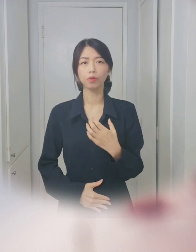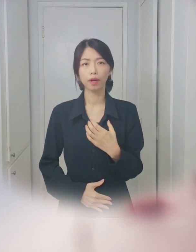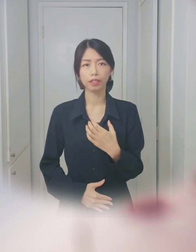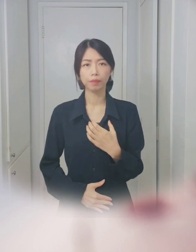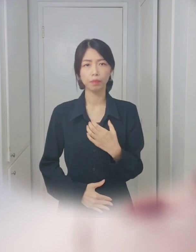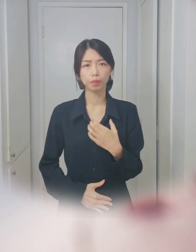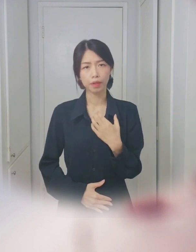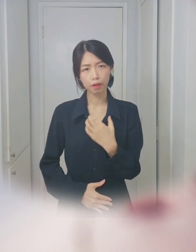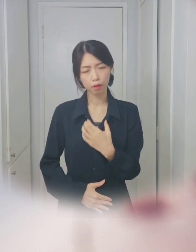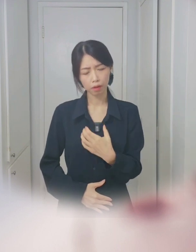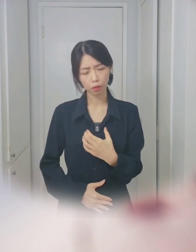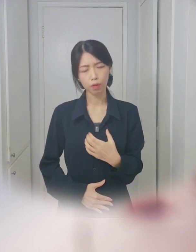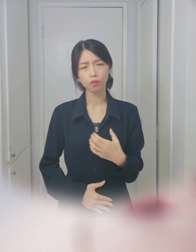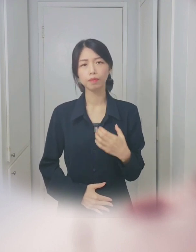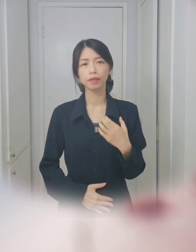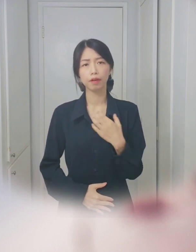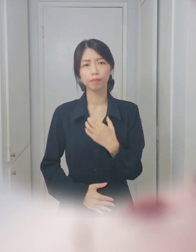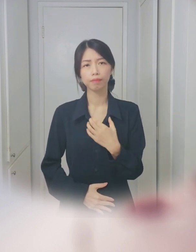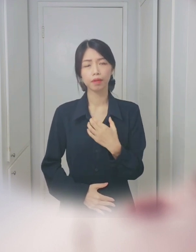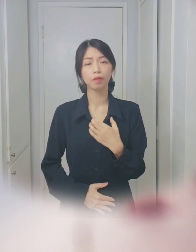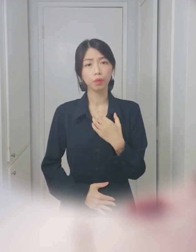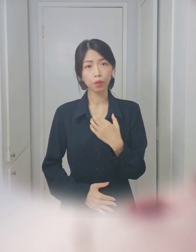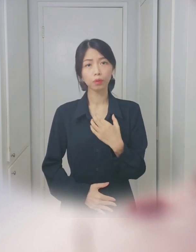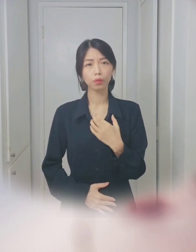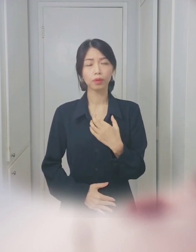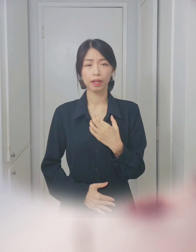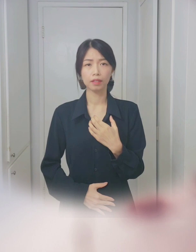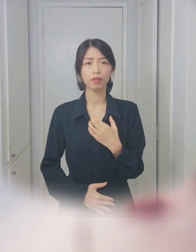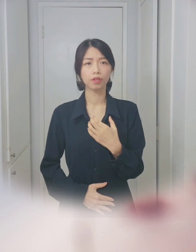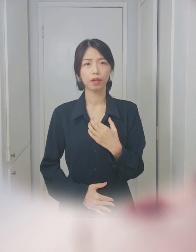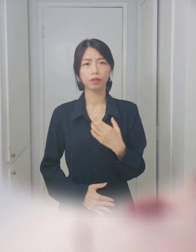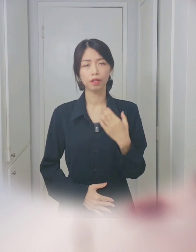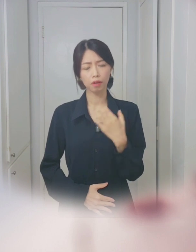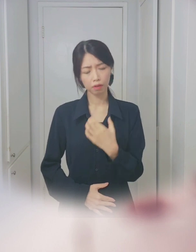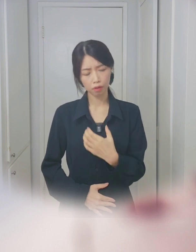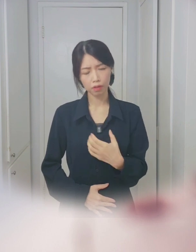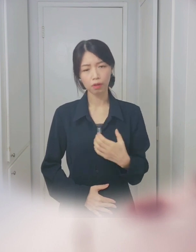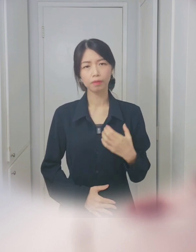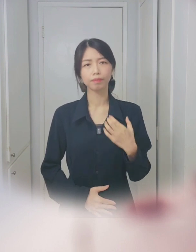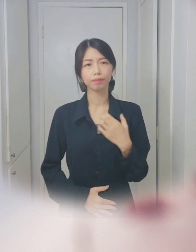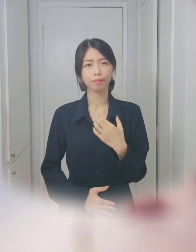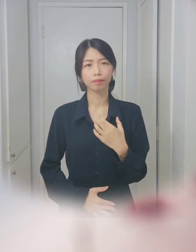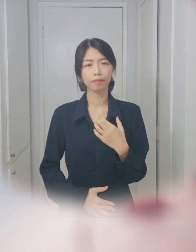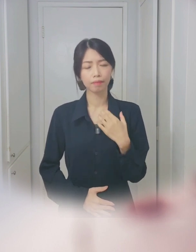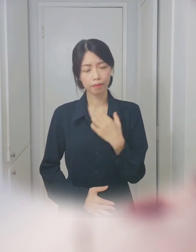주시고 가슴 있는 부분에서 이렇게 돌려주시면 돼요. 표정도 같이 해주셔야 되거든요. 걱정